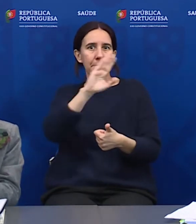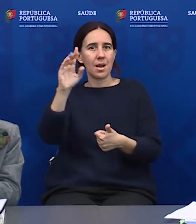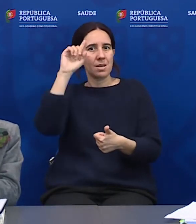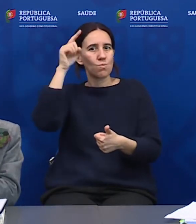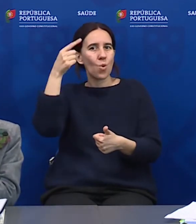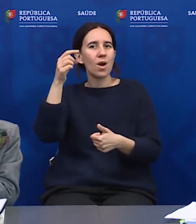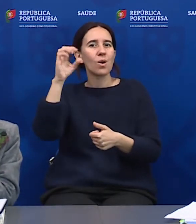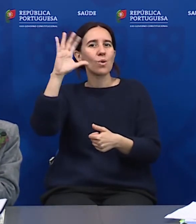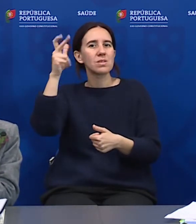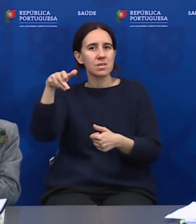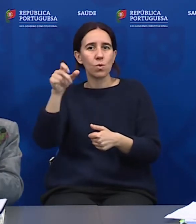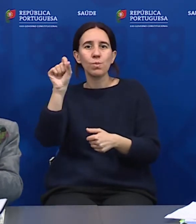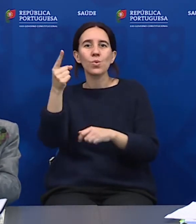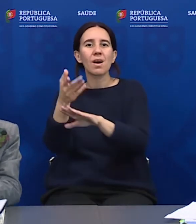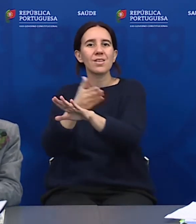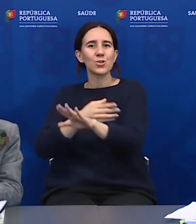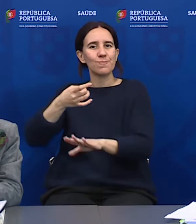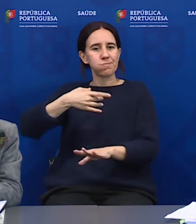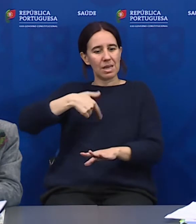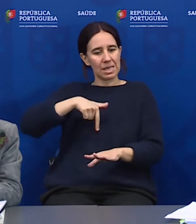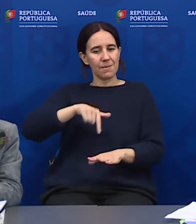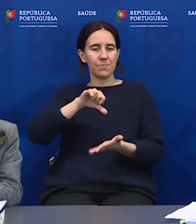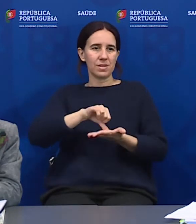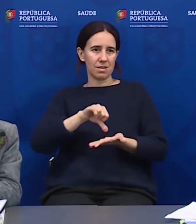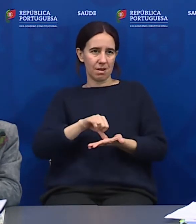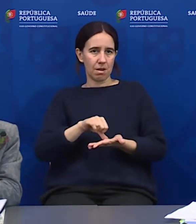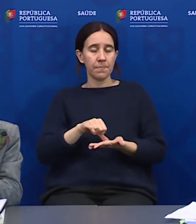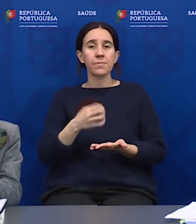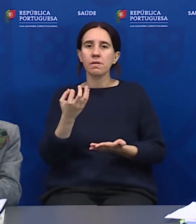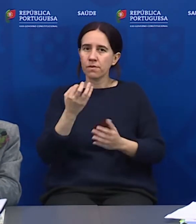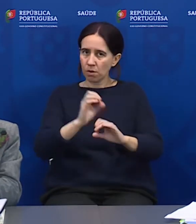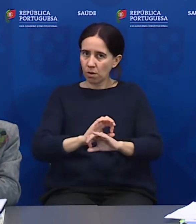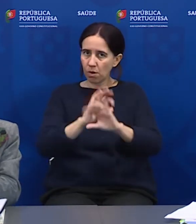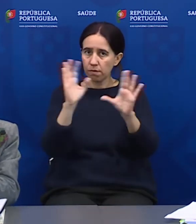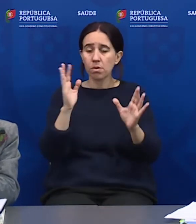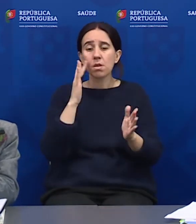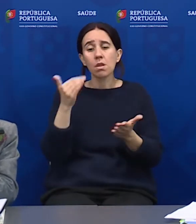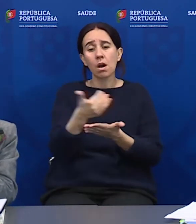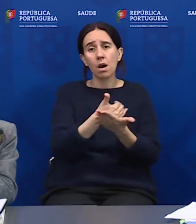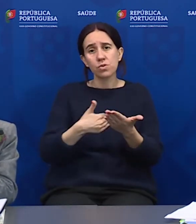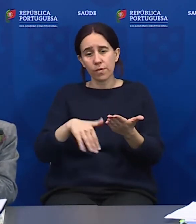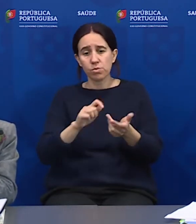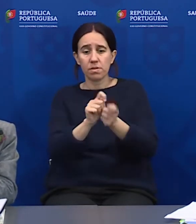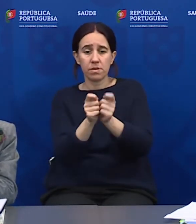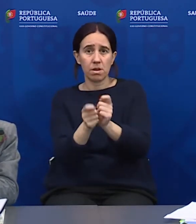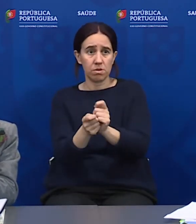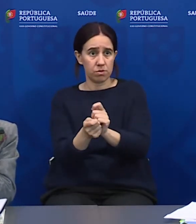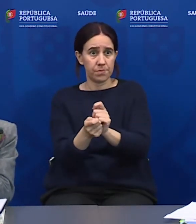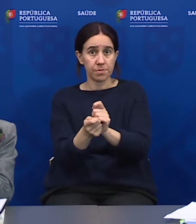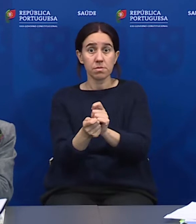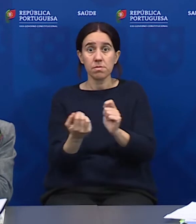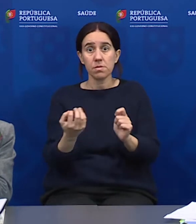que aconteceu um minuto antes do que aqui a nível central. Obviamente, estes dados depois vão sendo afinados e